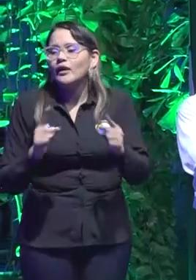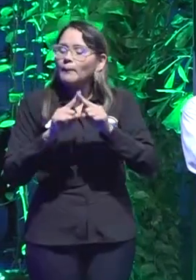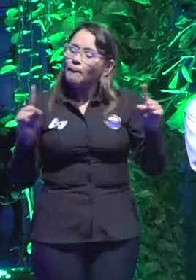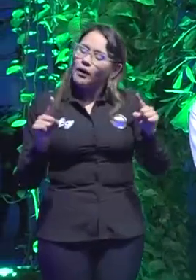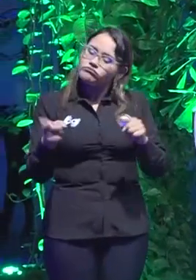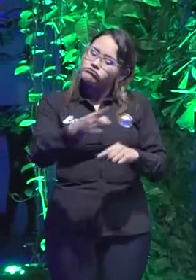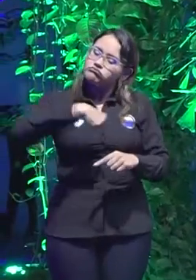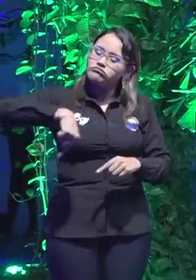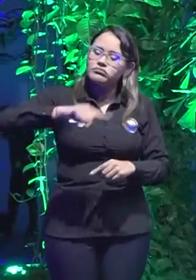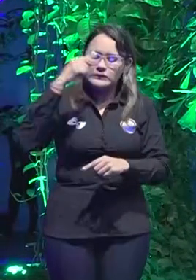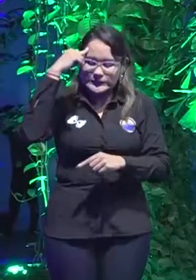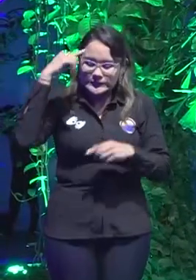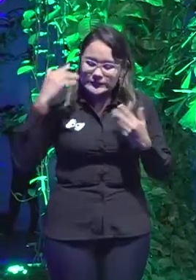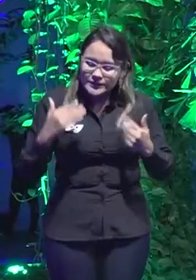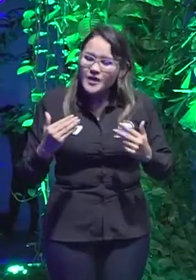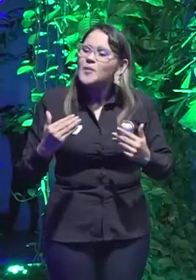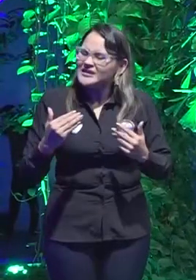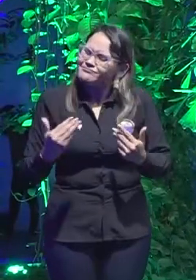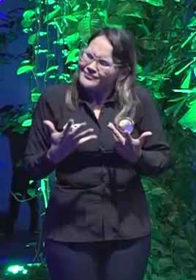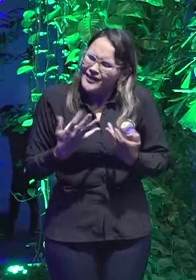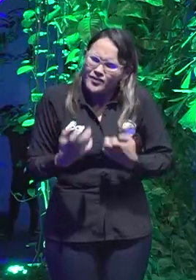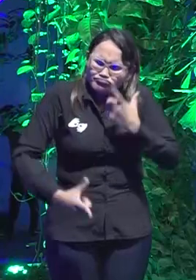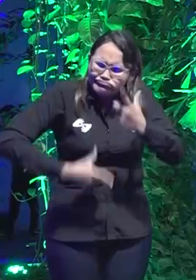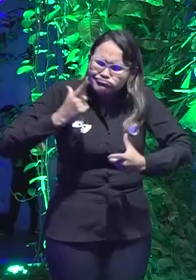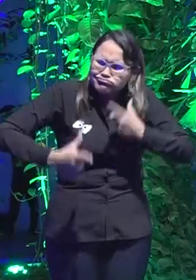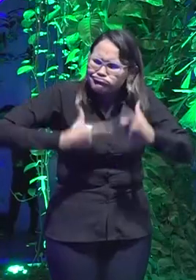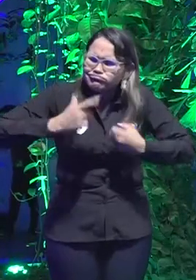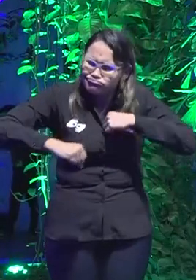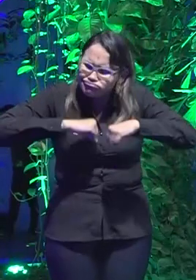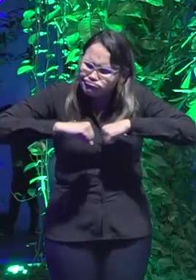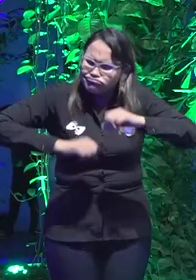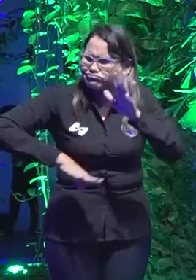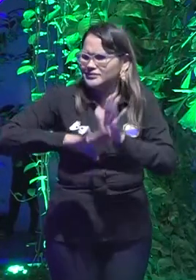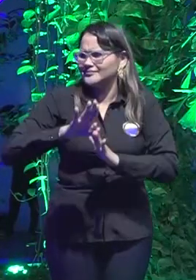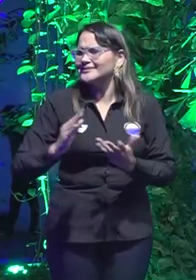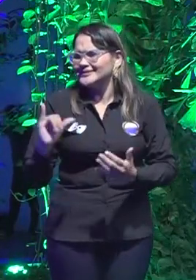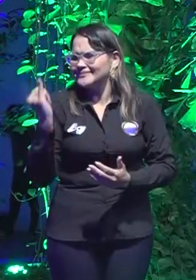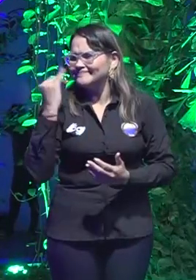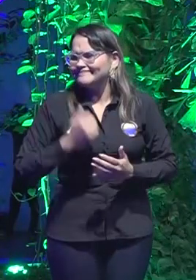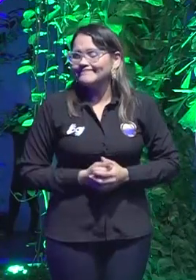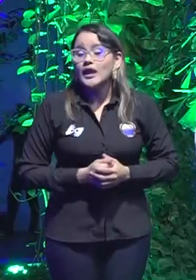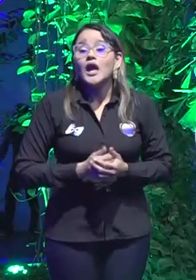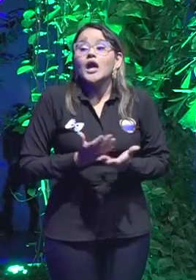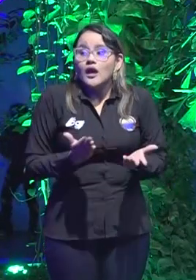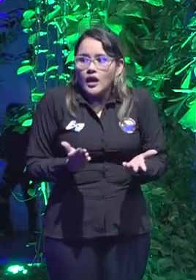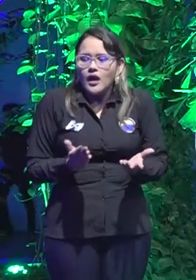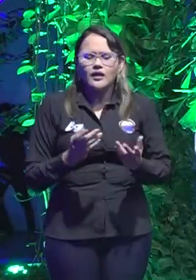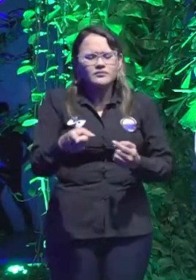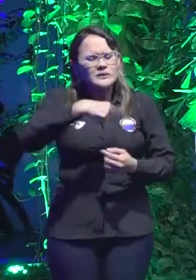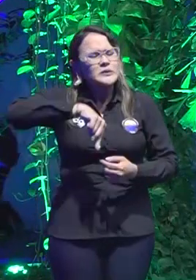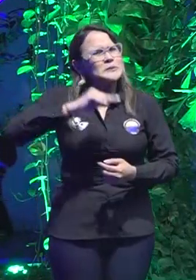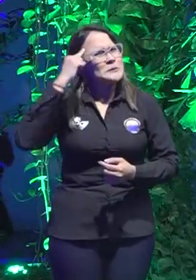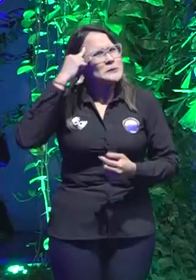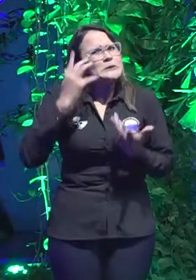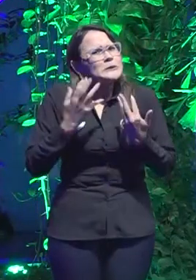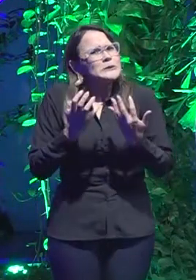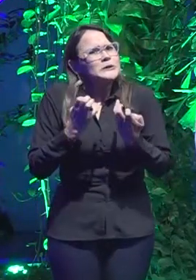estamos llenos de unas ganas de salir adelante que no tiene nadie en el mundo. ¿Y por qué emprendimos ese